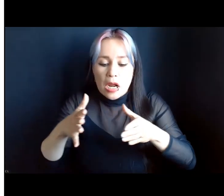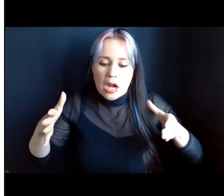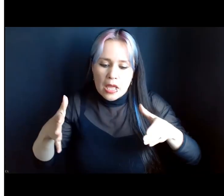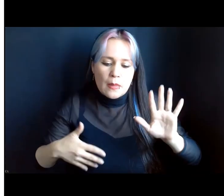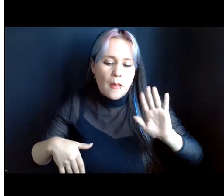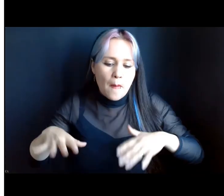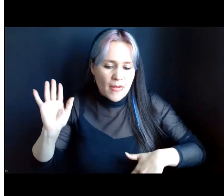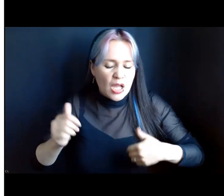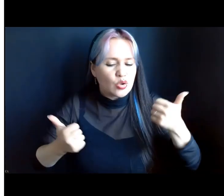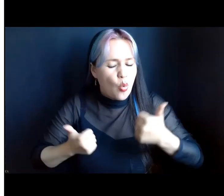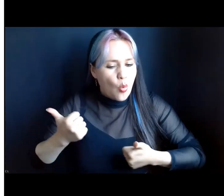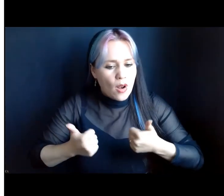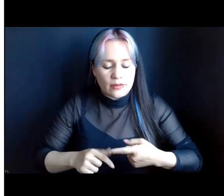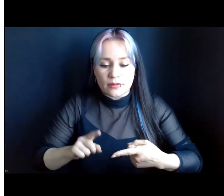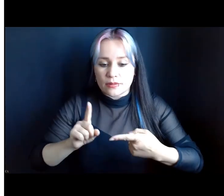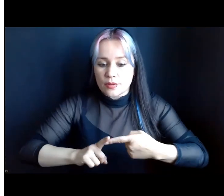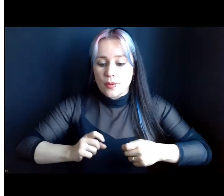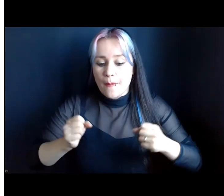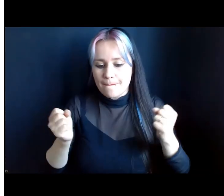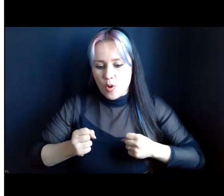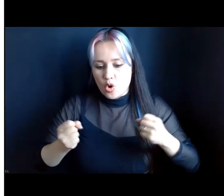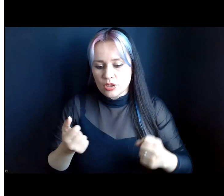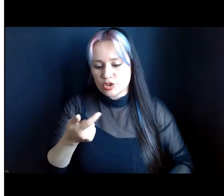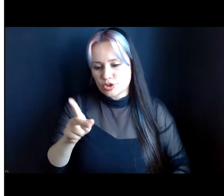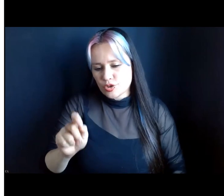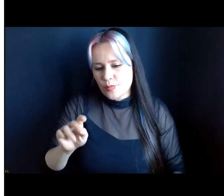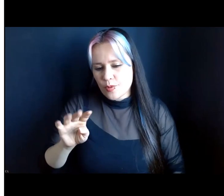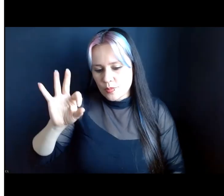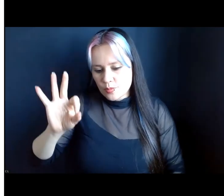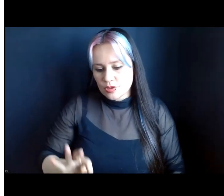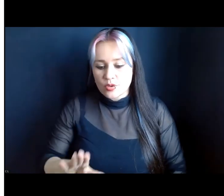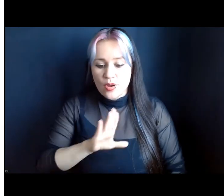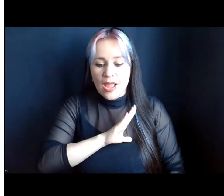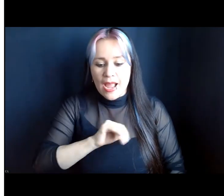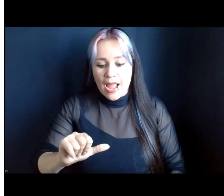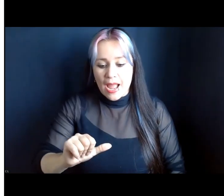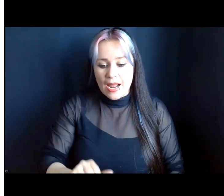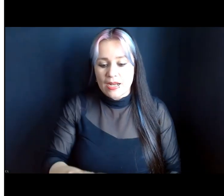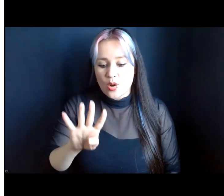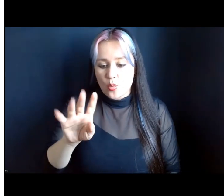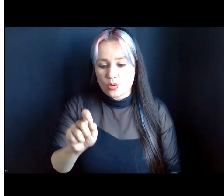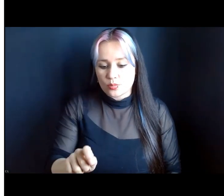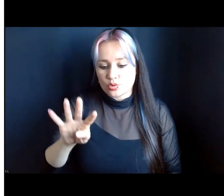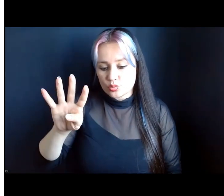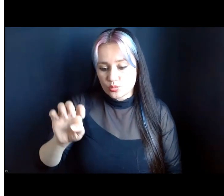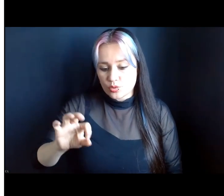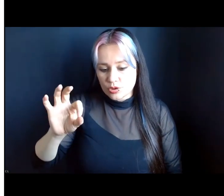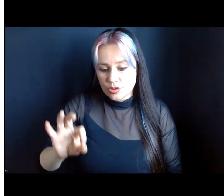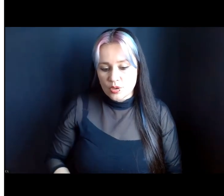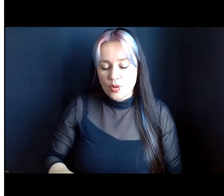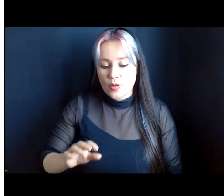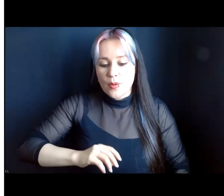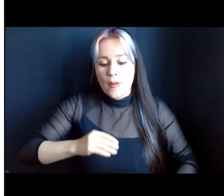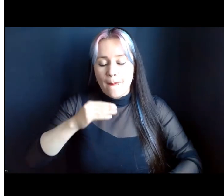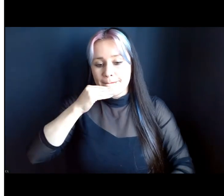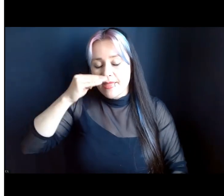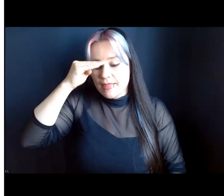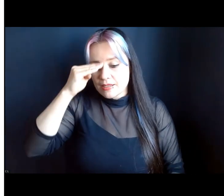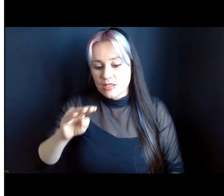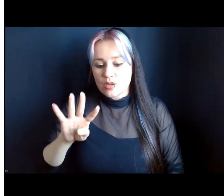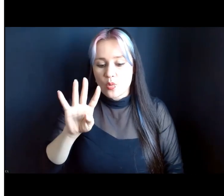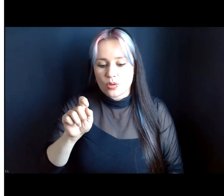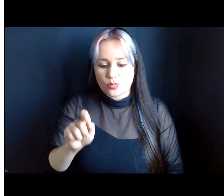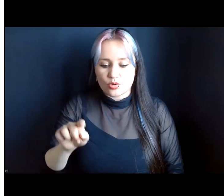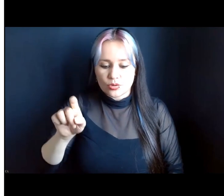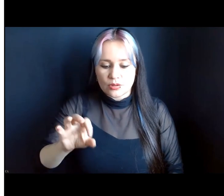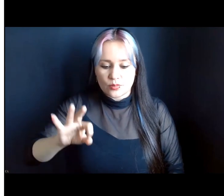3525 población con discapacidad por departamento a nivel departamental la mayoría de la población con esta condición se encuentra en